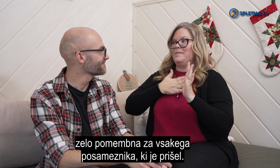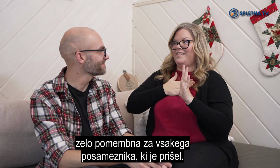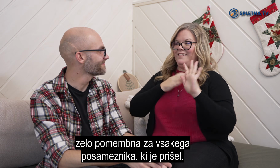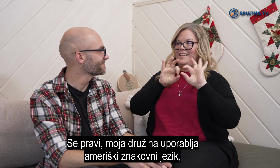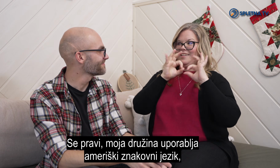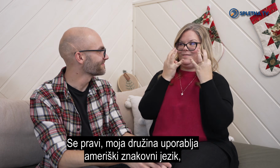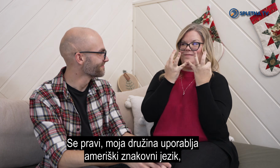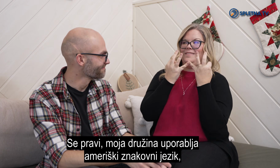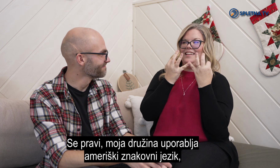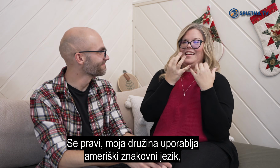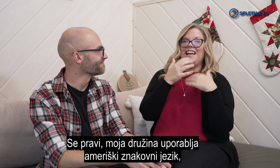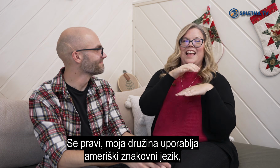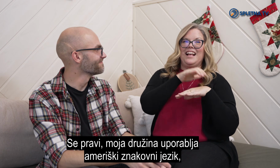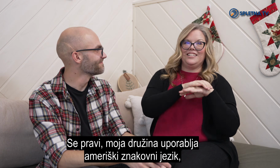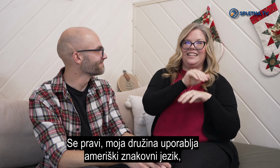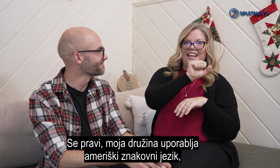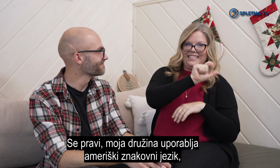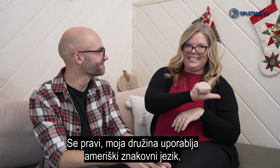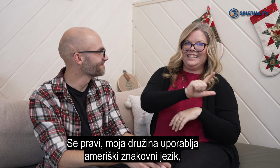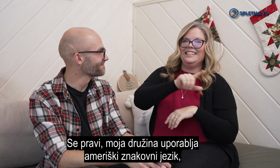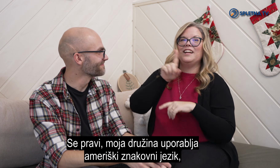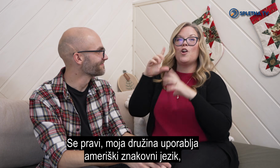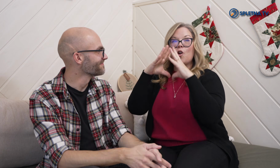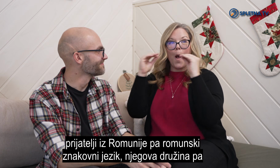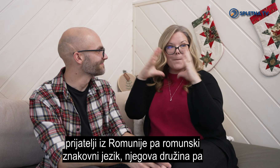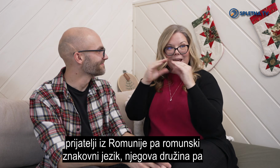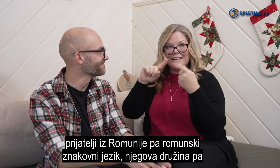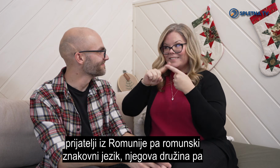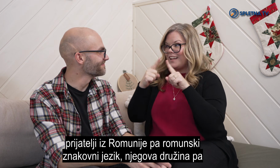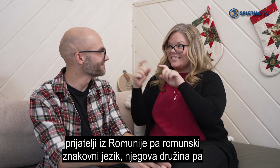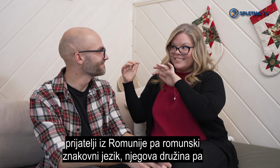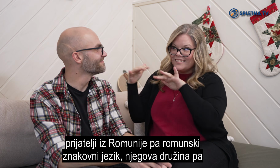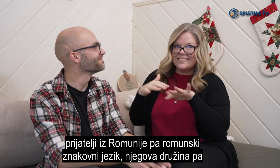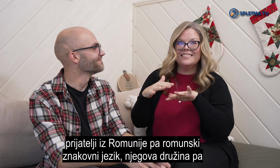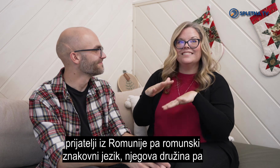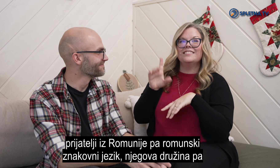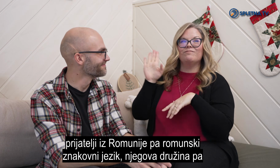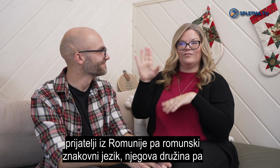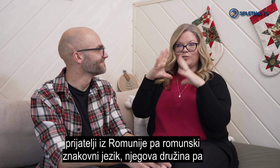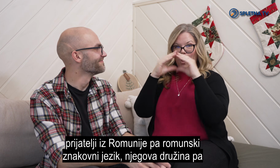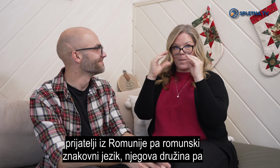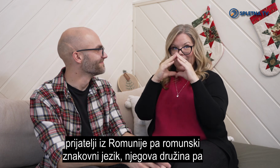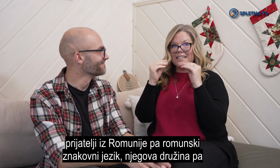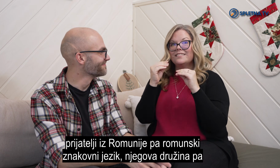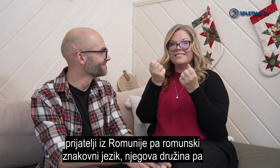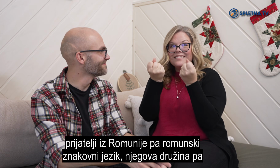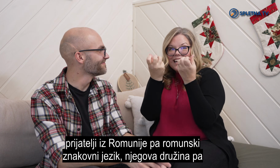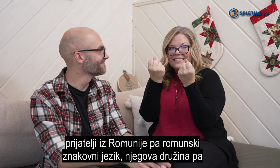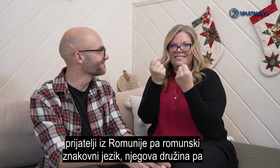moja družina uporablja ameriški znakovni jezik, prijatelji iz Romunije pa romunski znakovni jezik, njegova družina pa